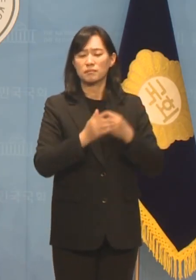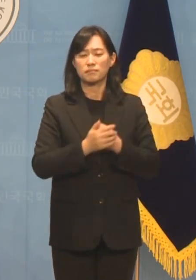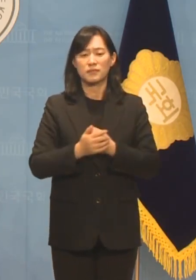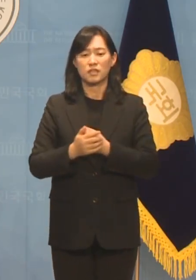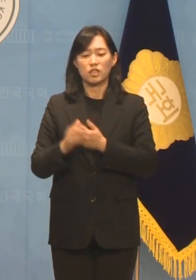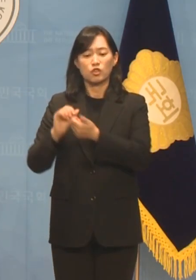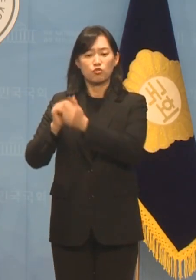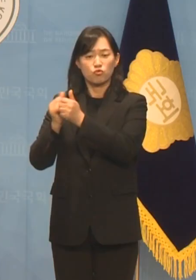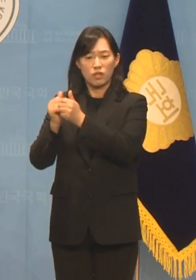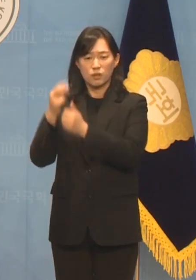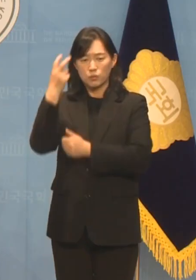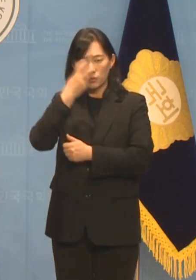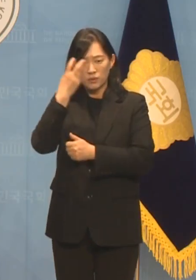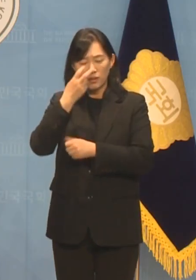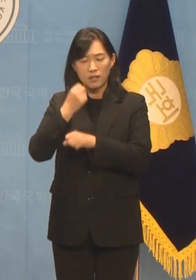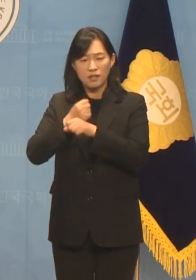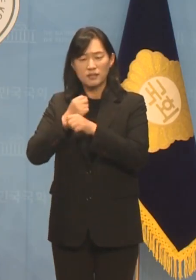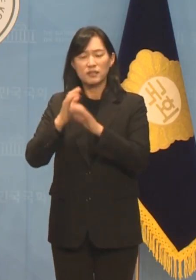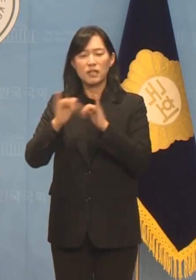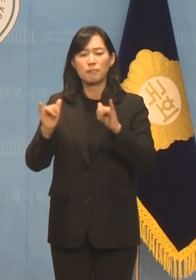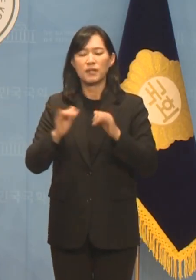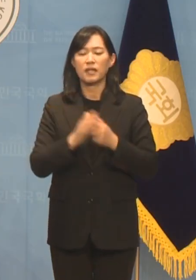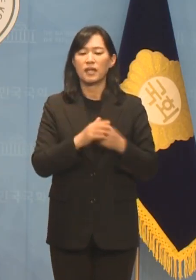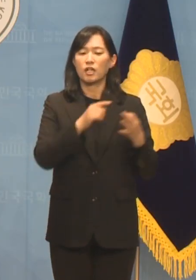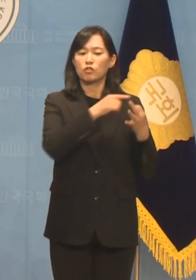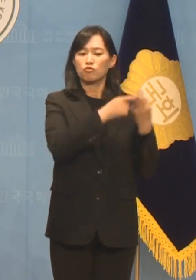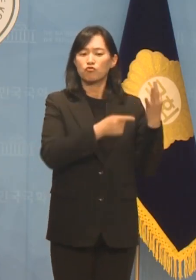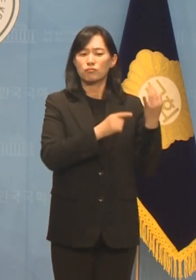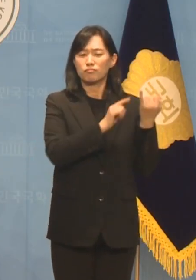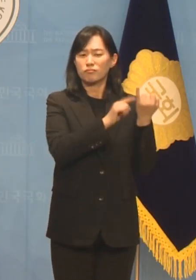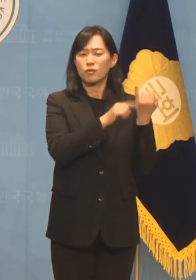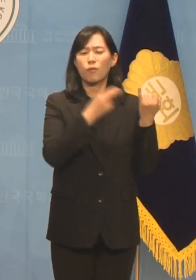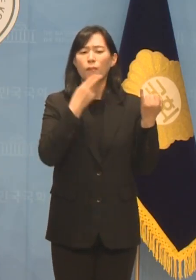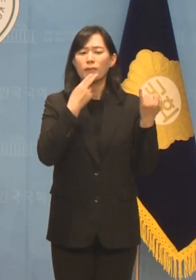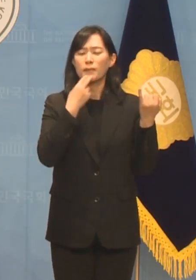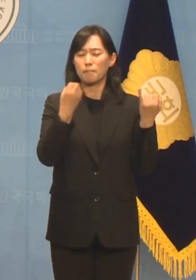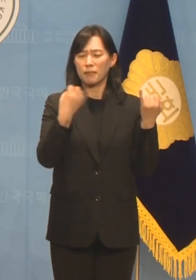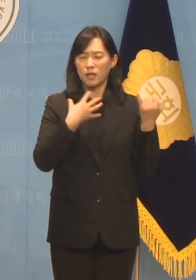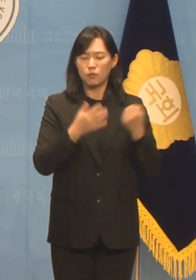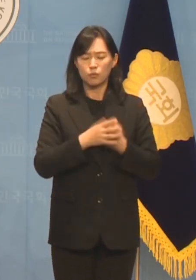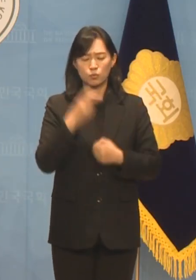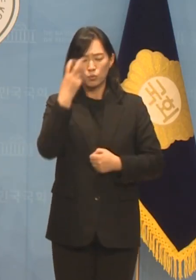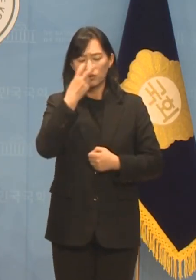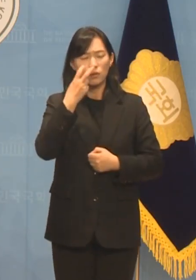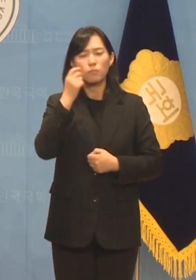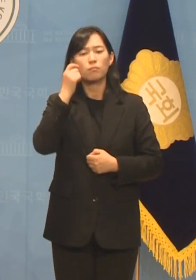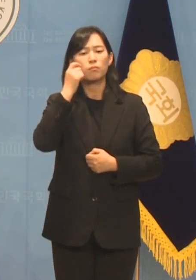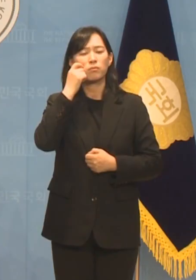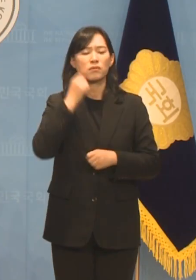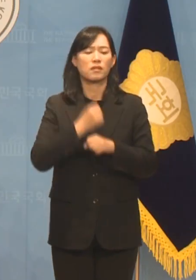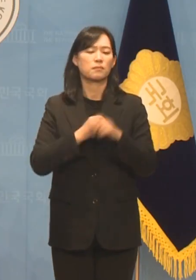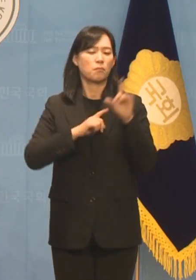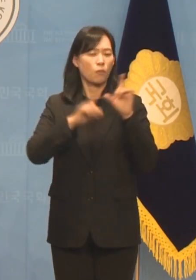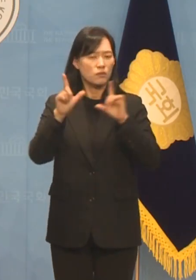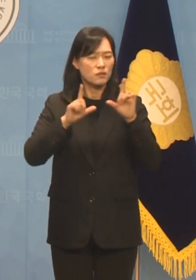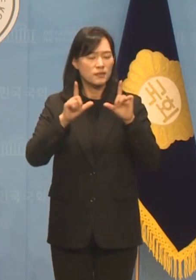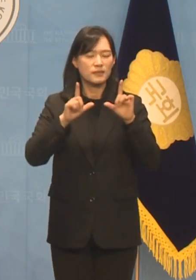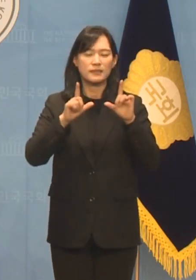삼부토건 주가 조작 조사 대상자에 김건희는 없다고 버티며 조사할 엄두조차 내지 못하는